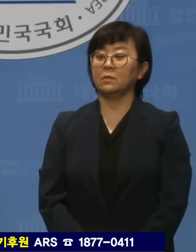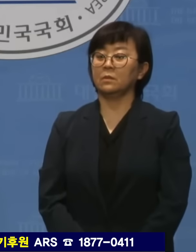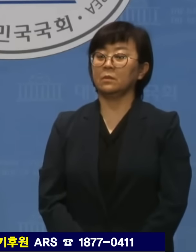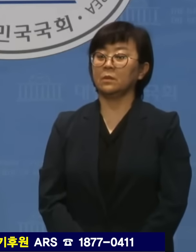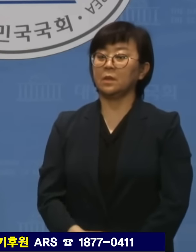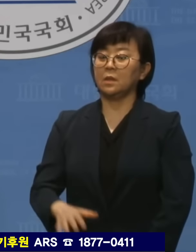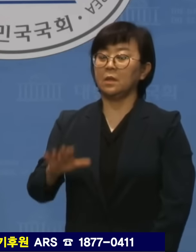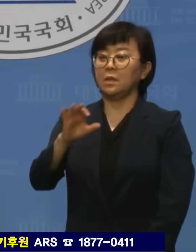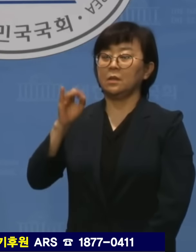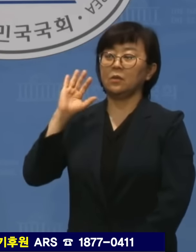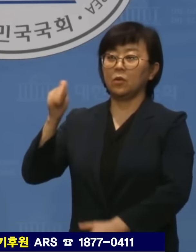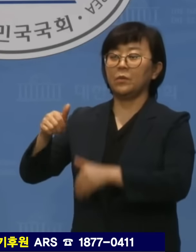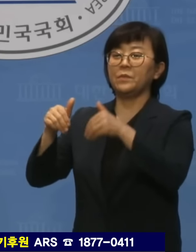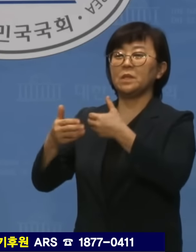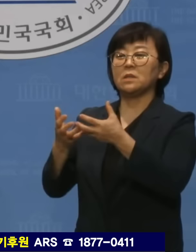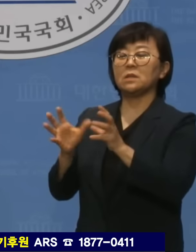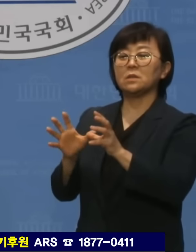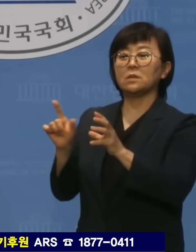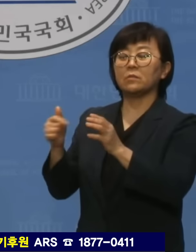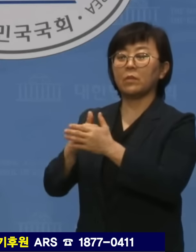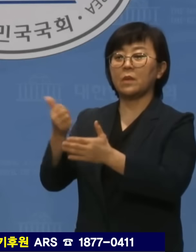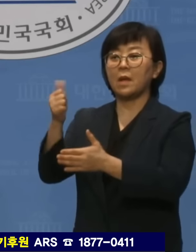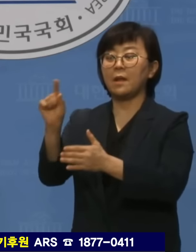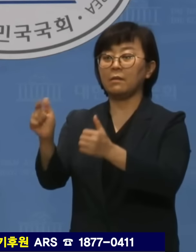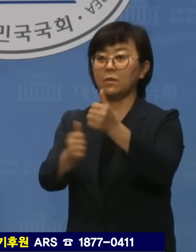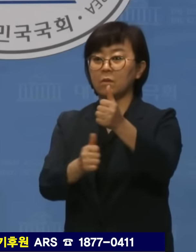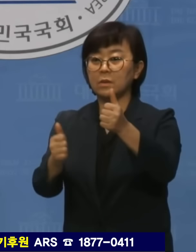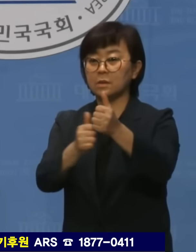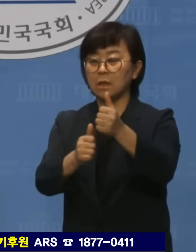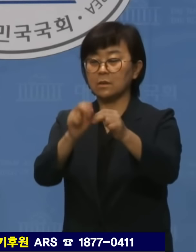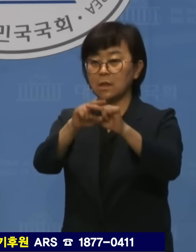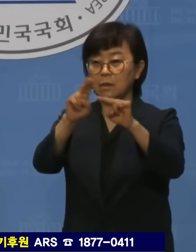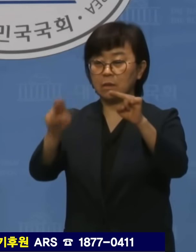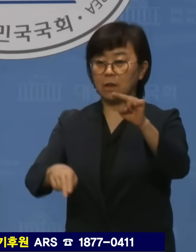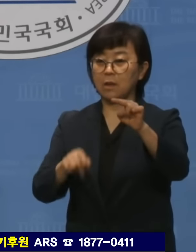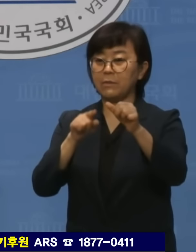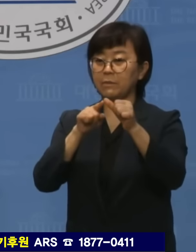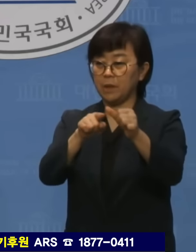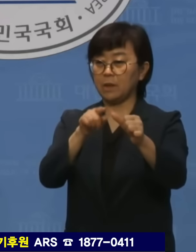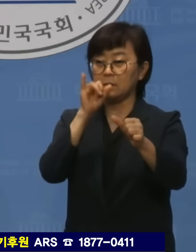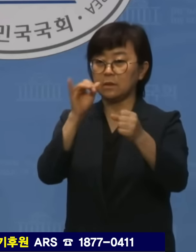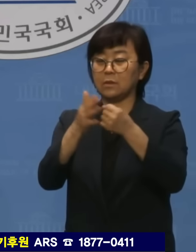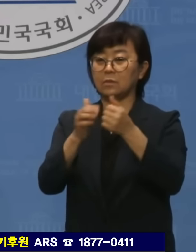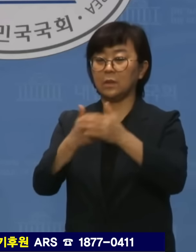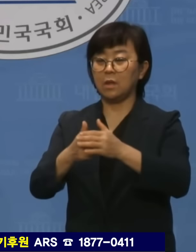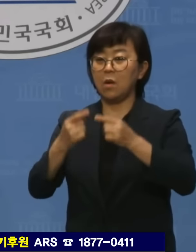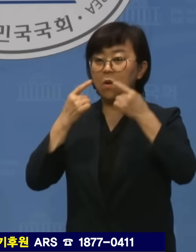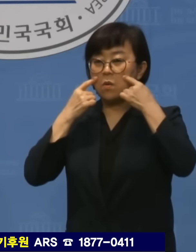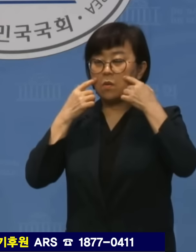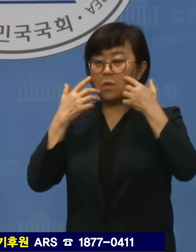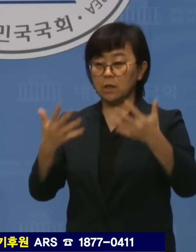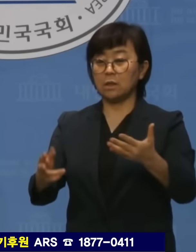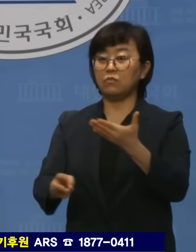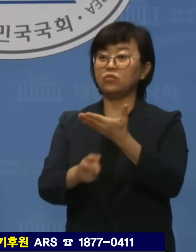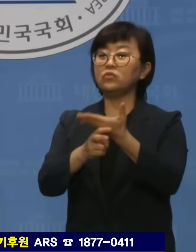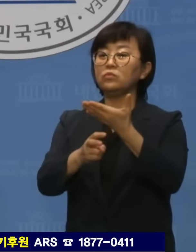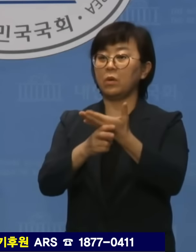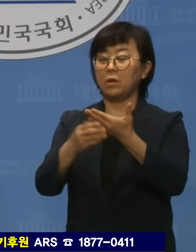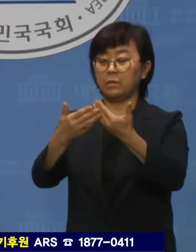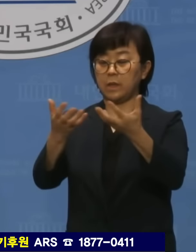이관섭 대통령 비서실장이 한동훈 위원장의 사태까지 거론한 것은 명백한 불법적인